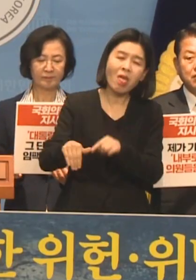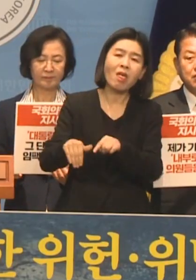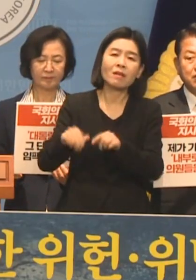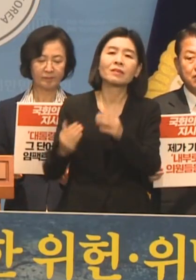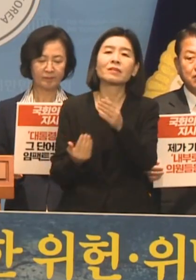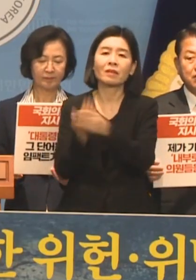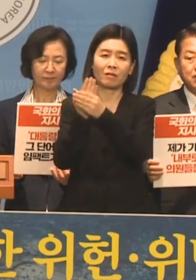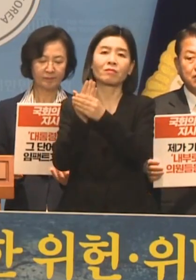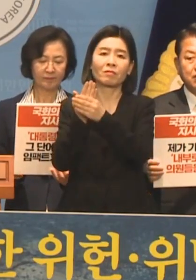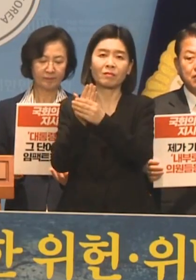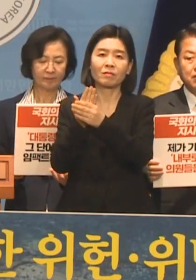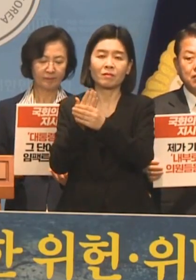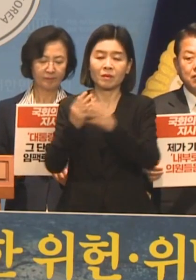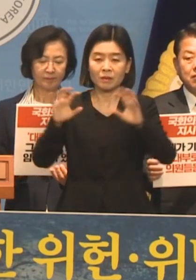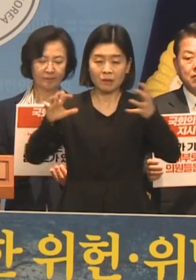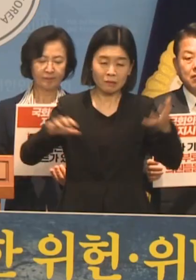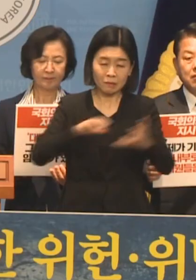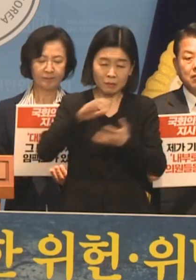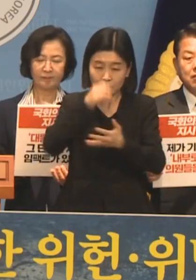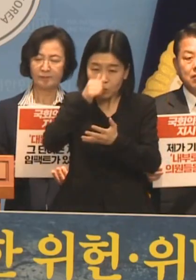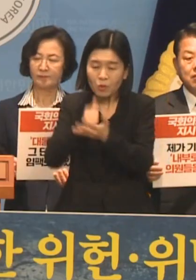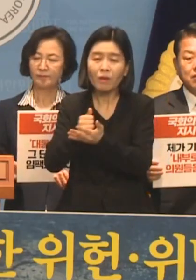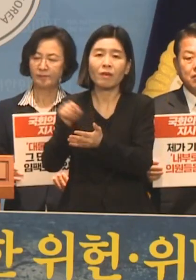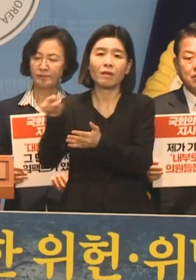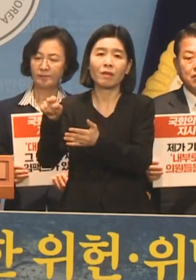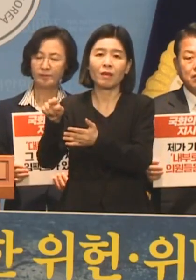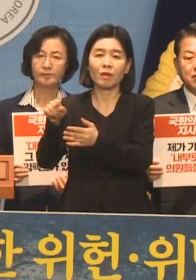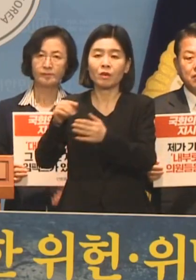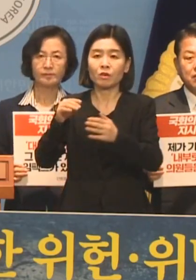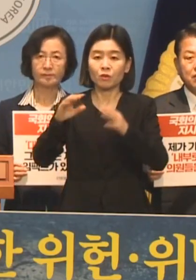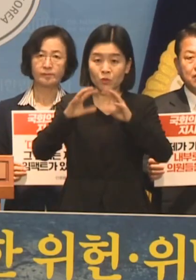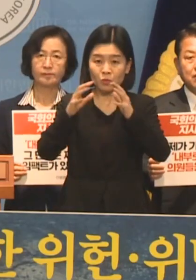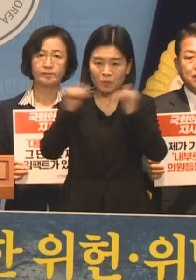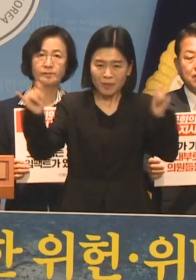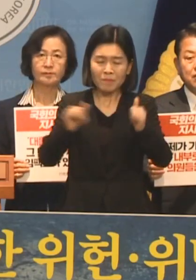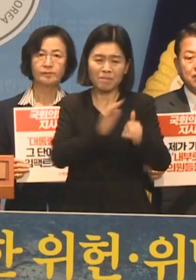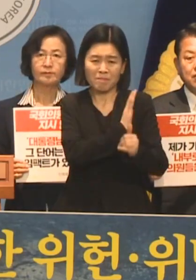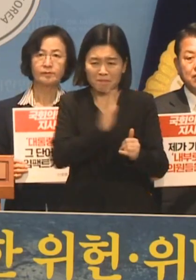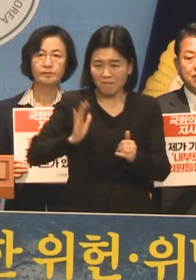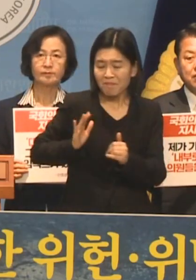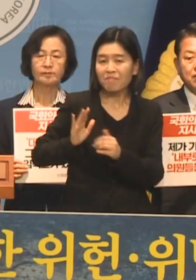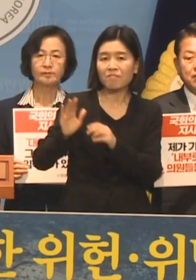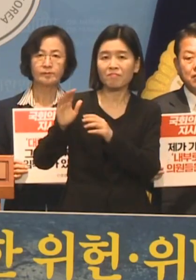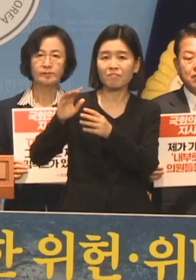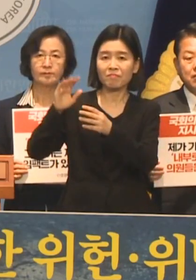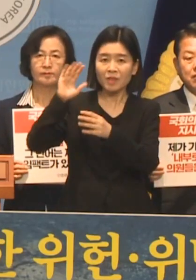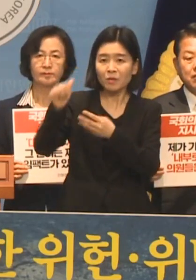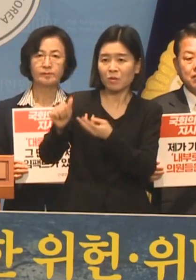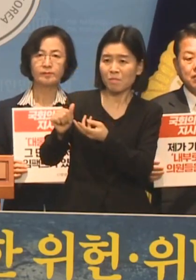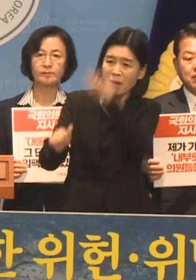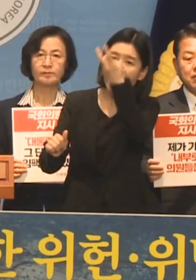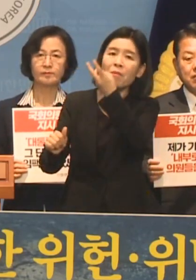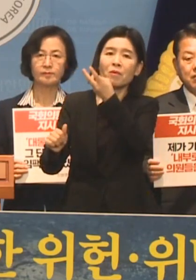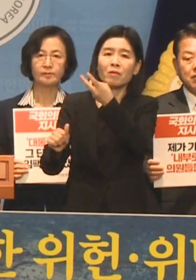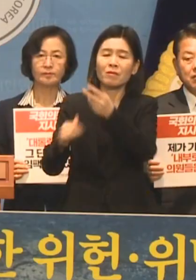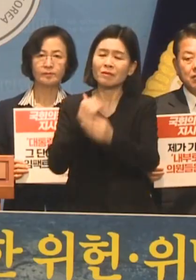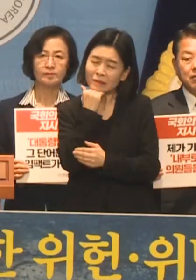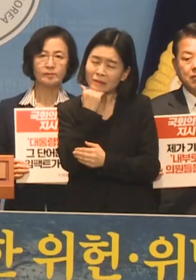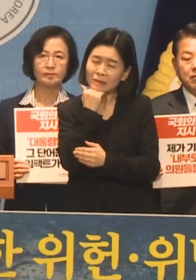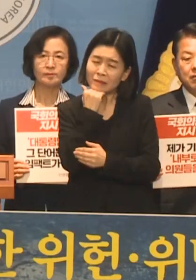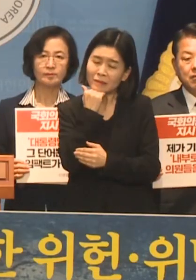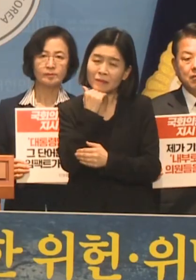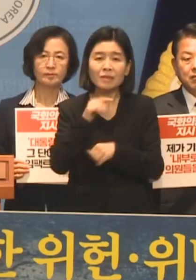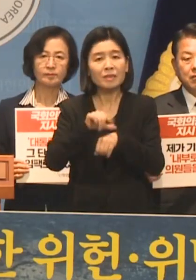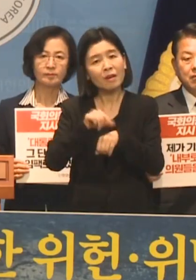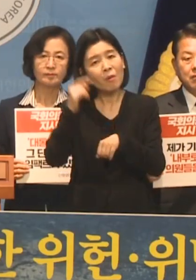주범이 되어 국민을 배신한 대통령을 파면하는 일에 왜 이렇게 오랜 시간이 필요한지 알 수